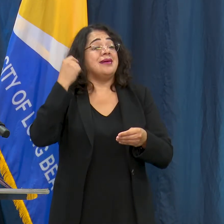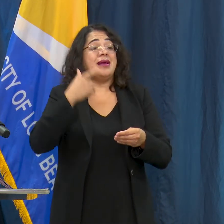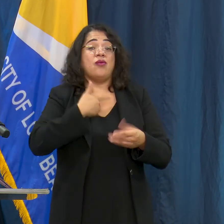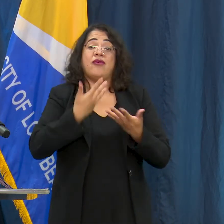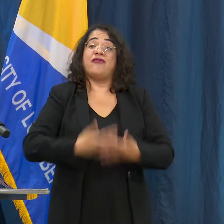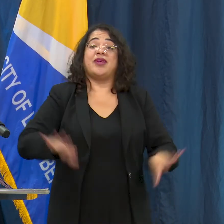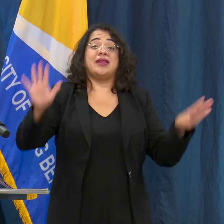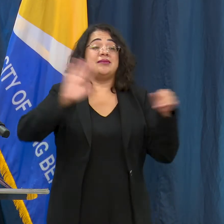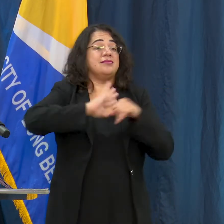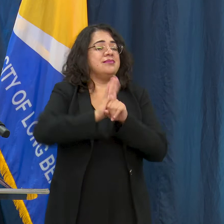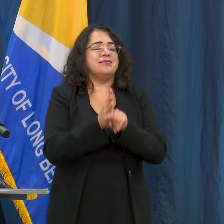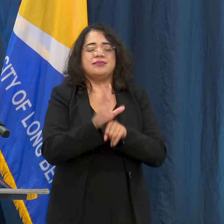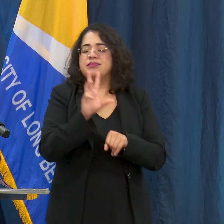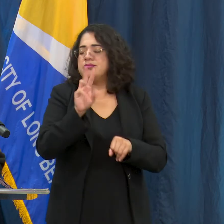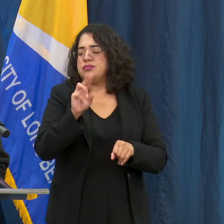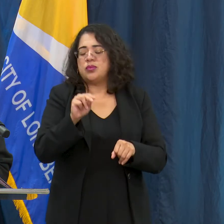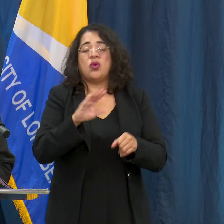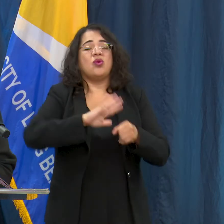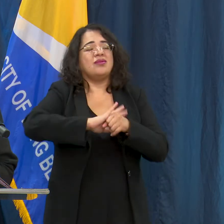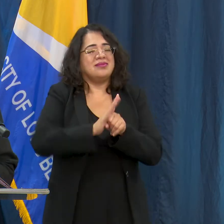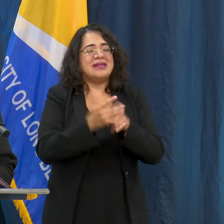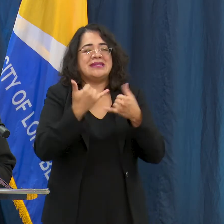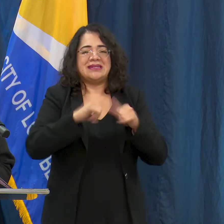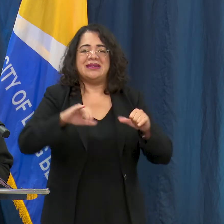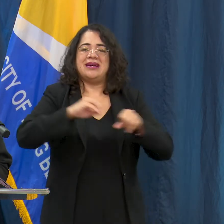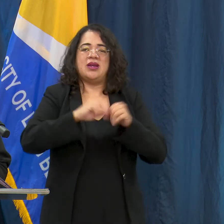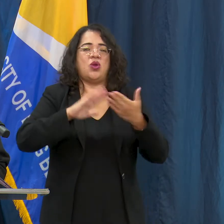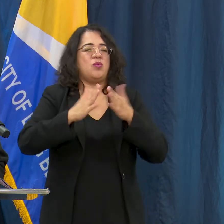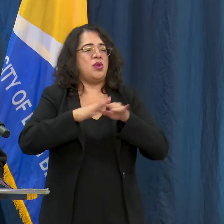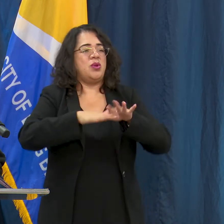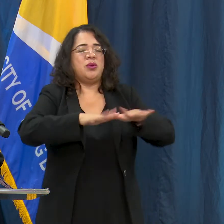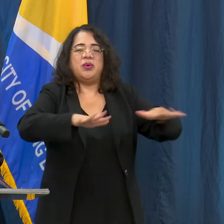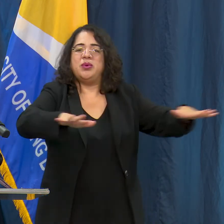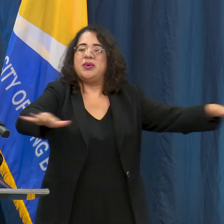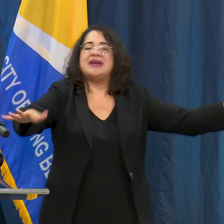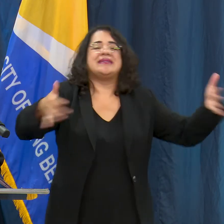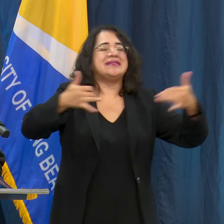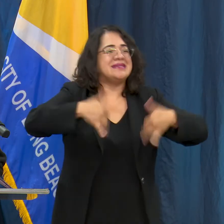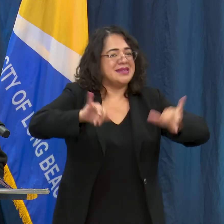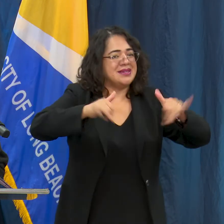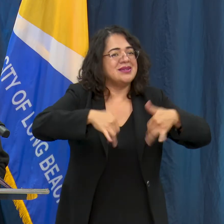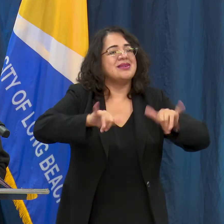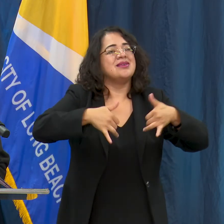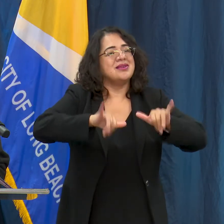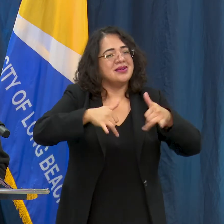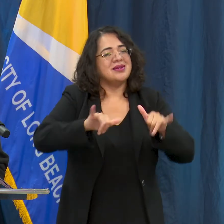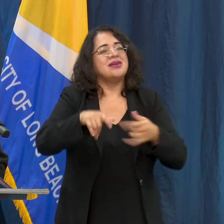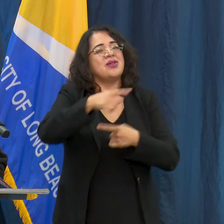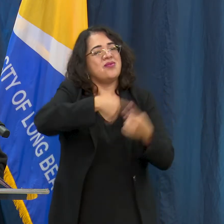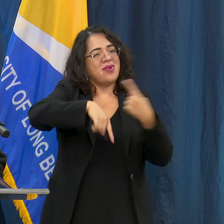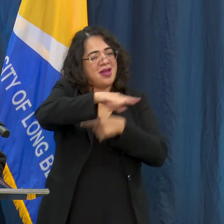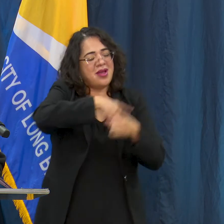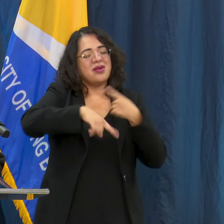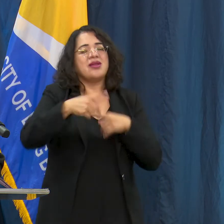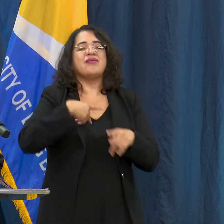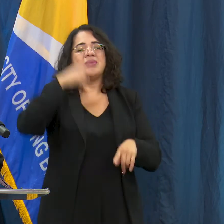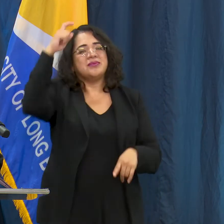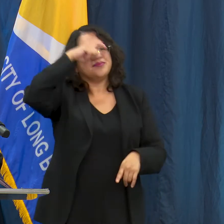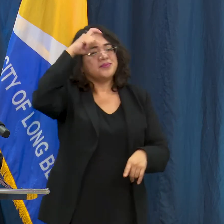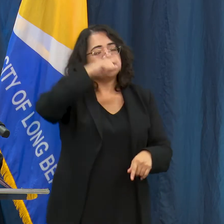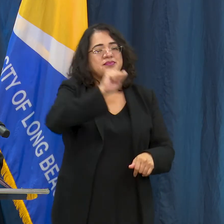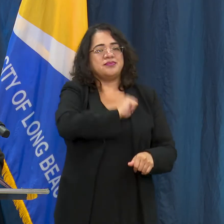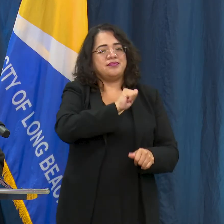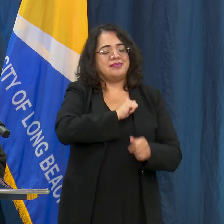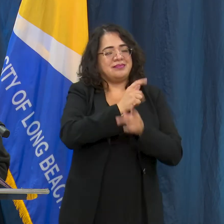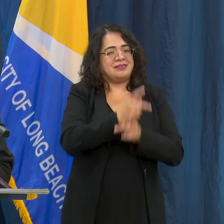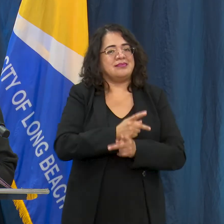atentos a las precauciones que tomamos con nuestras vidas cada día. Hemos visto un aumento similar